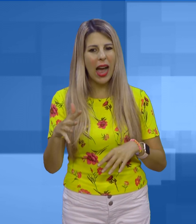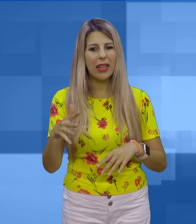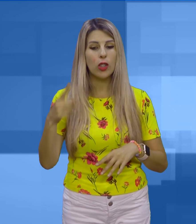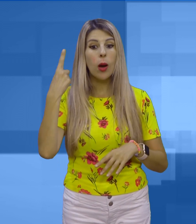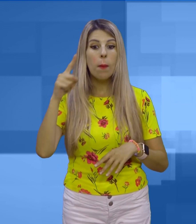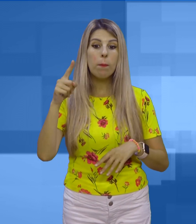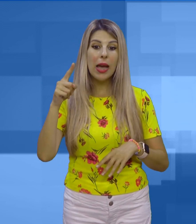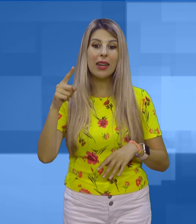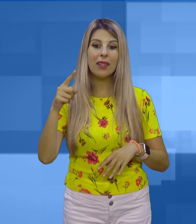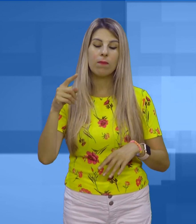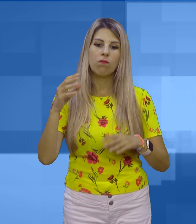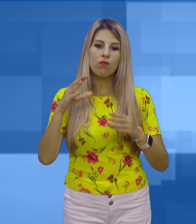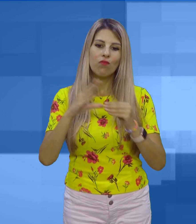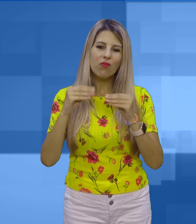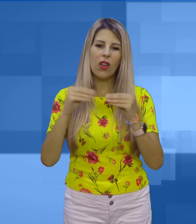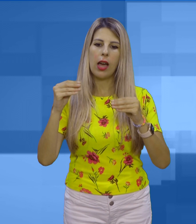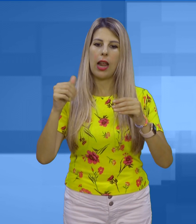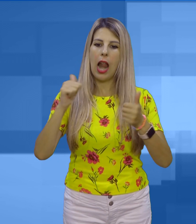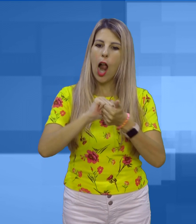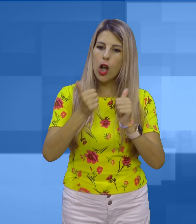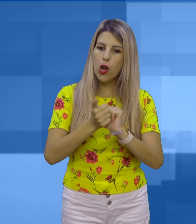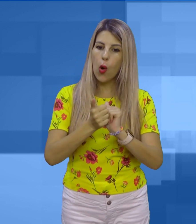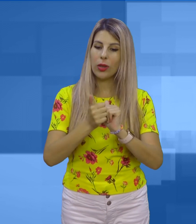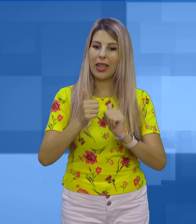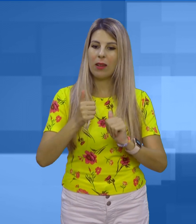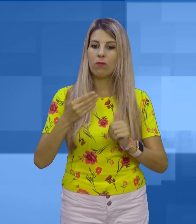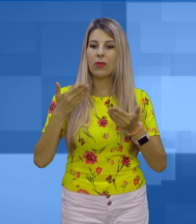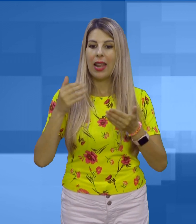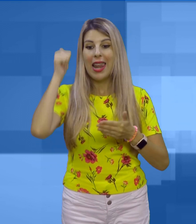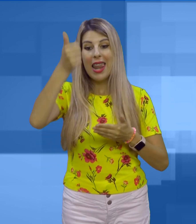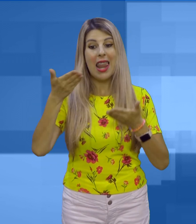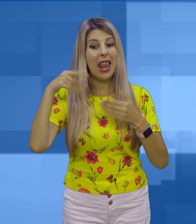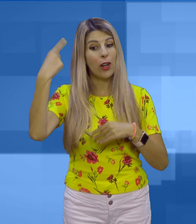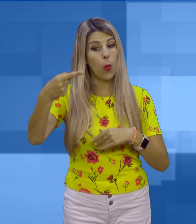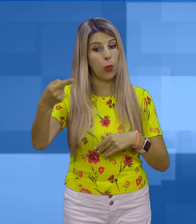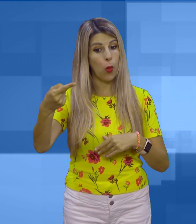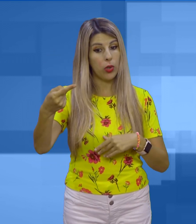utilizzando anche le arature dove le condizioni del terreno lo consentano.